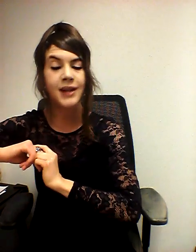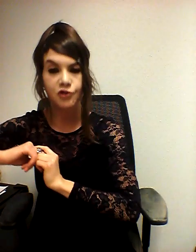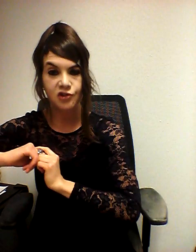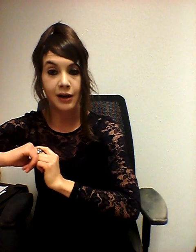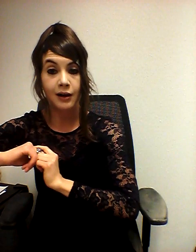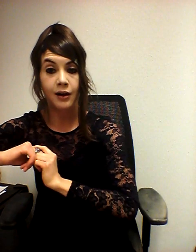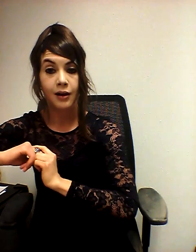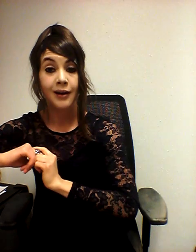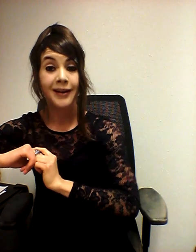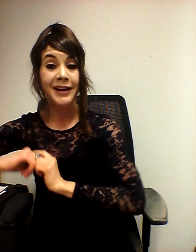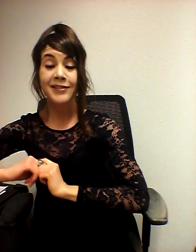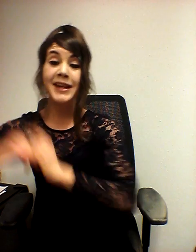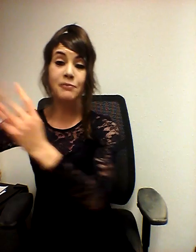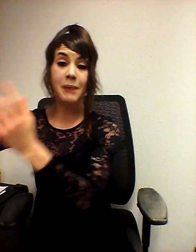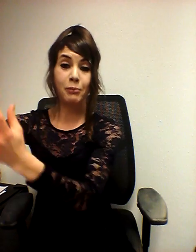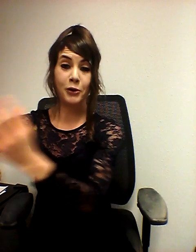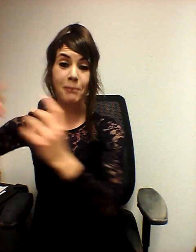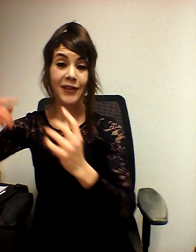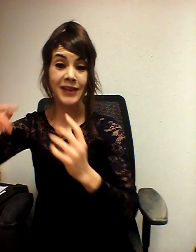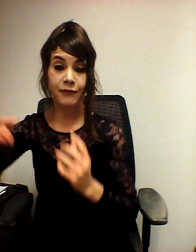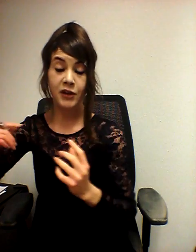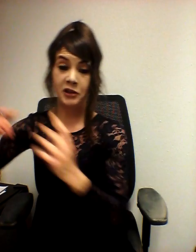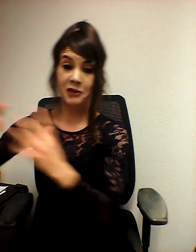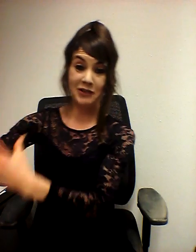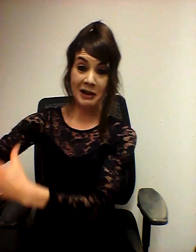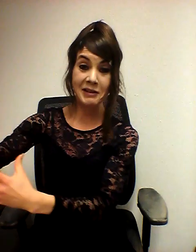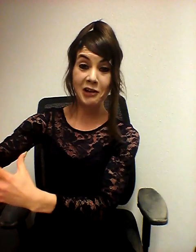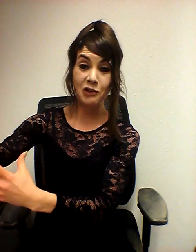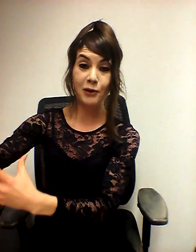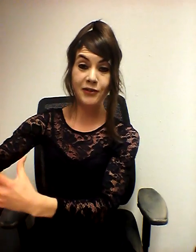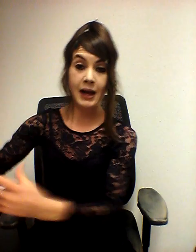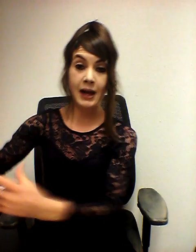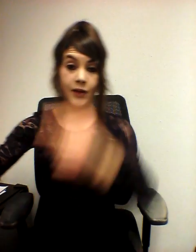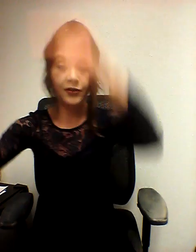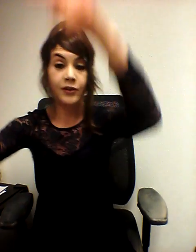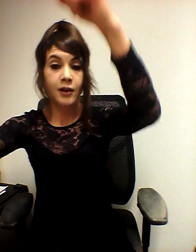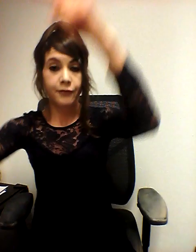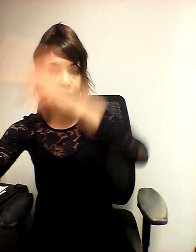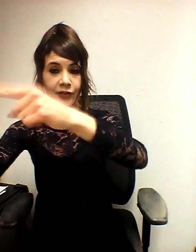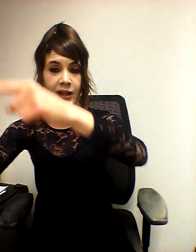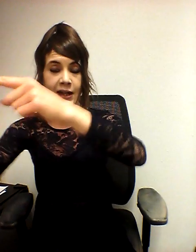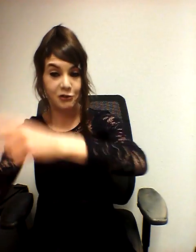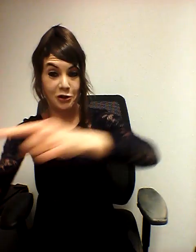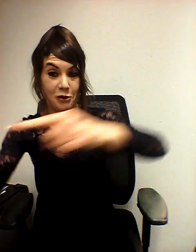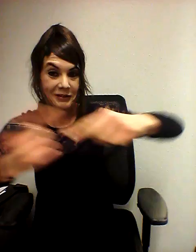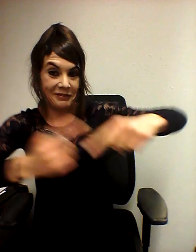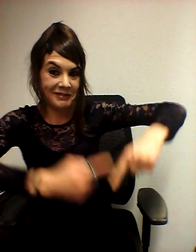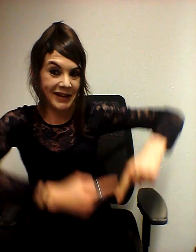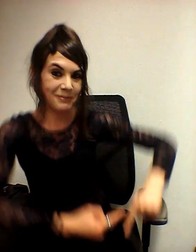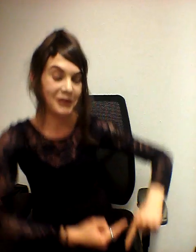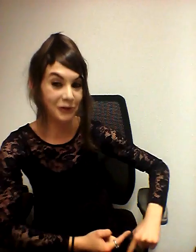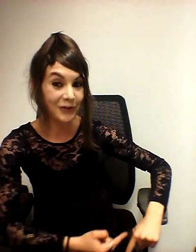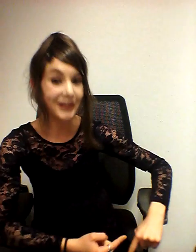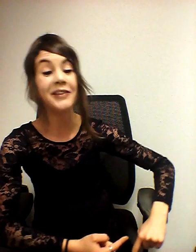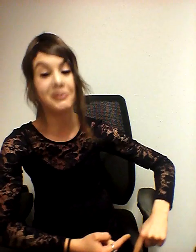jouw cellen niet met behulp van die visics en die transporteiwitten van die lysosomen naar de mochon in een